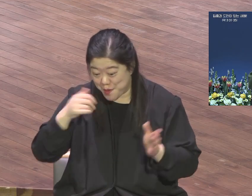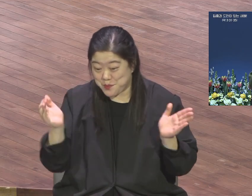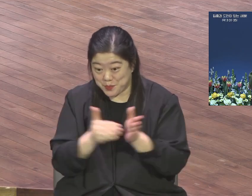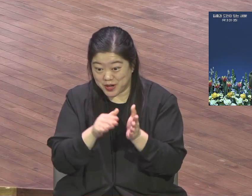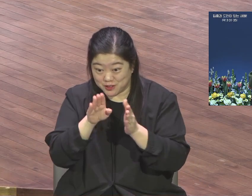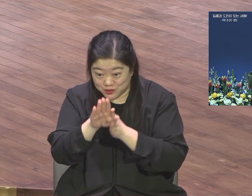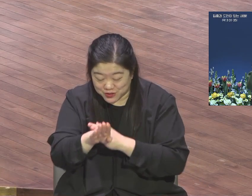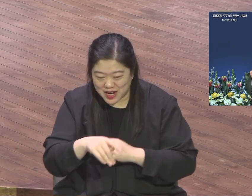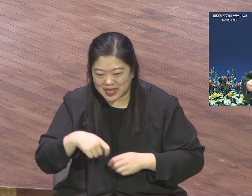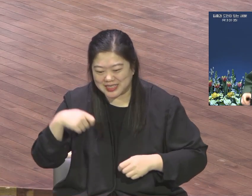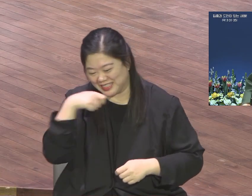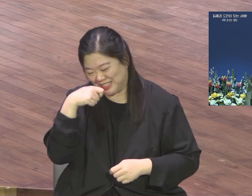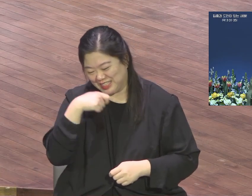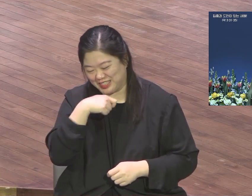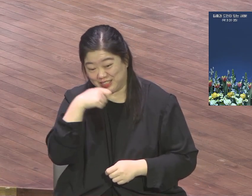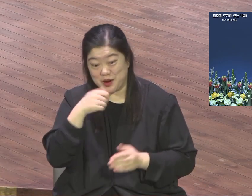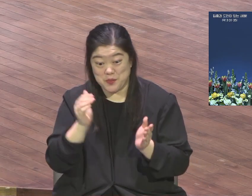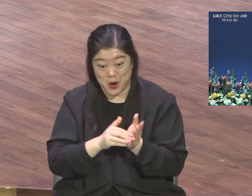하겠다.